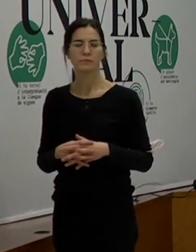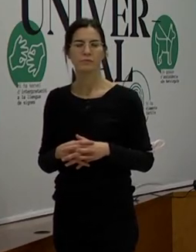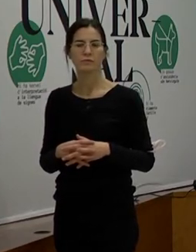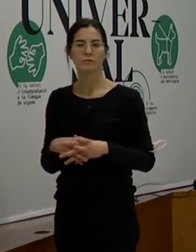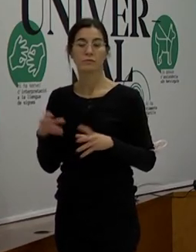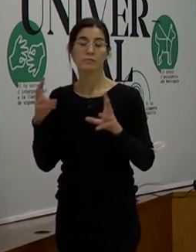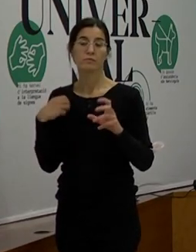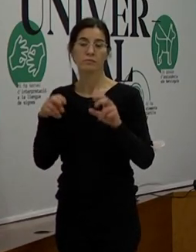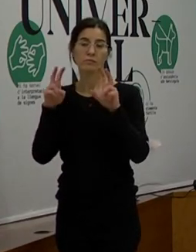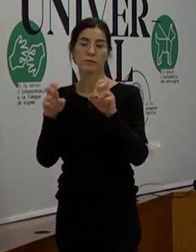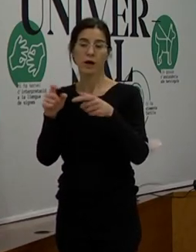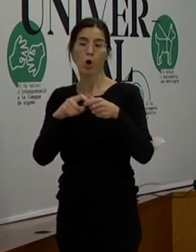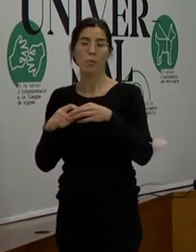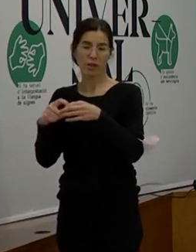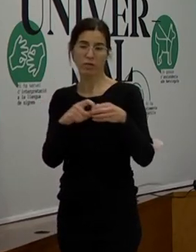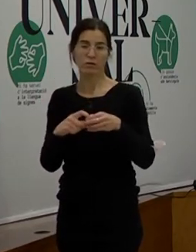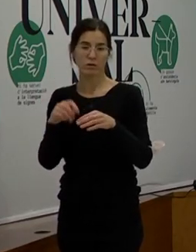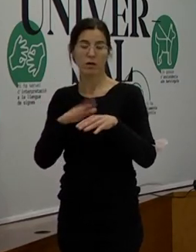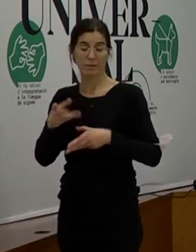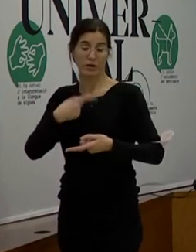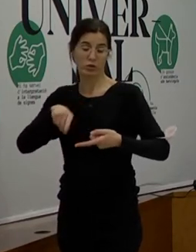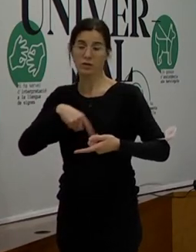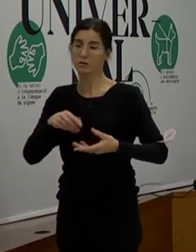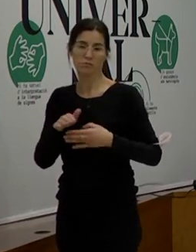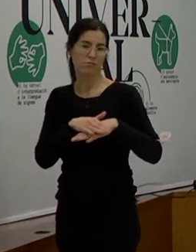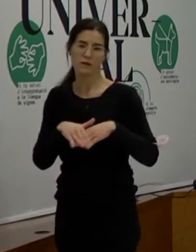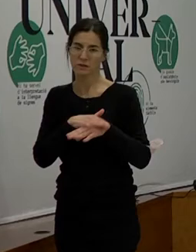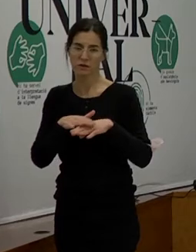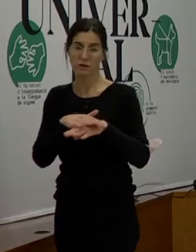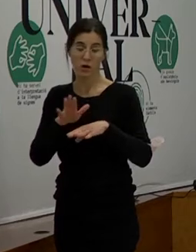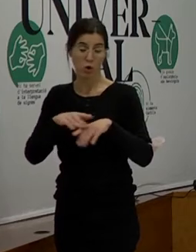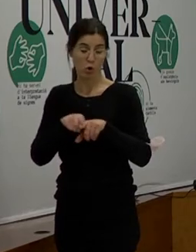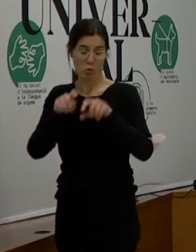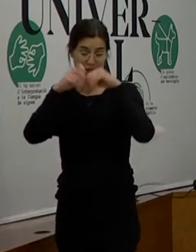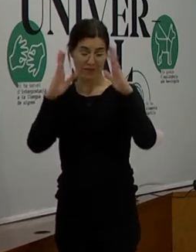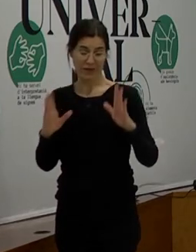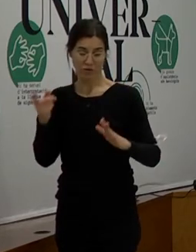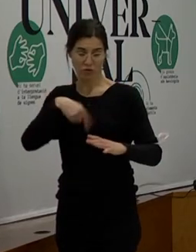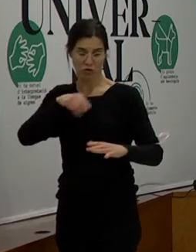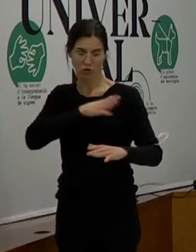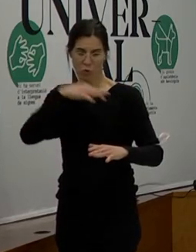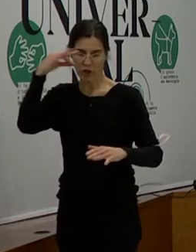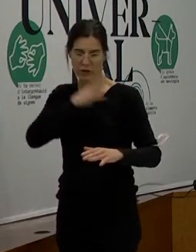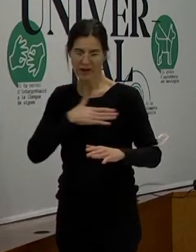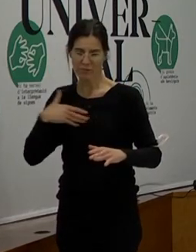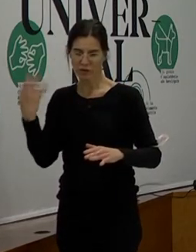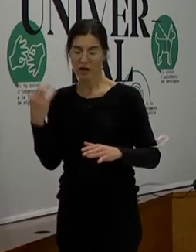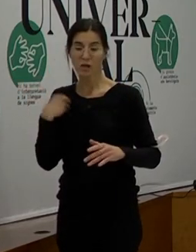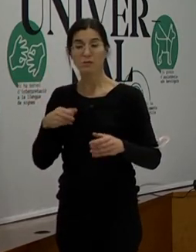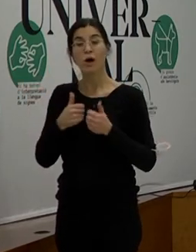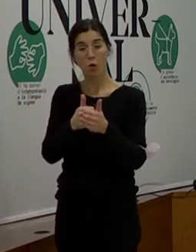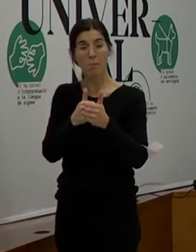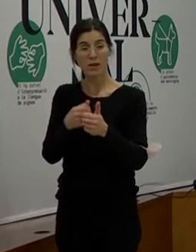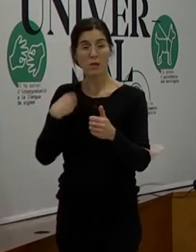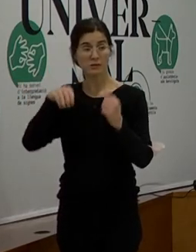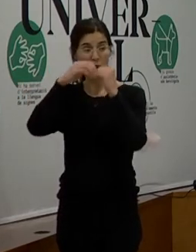La cooperació, això per nosaltres és bàsic, eh? Cooperar. Nosaltres com a entitat l'únic que volem és acompanyar a les